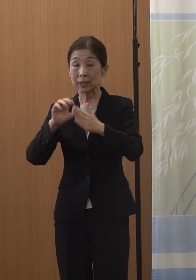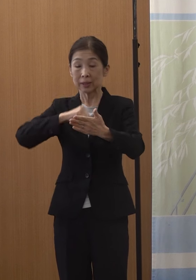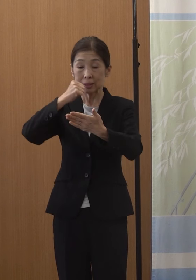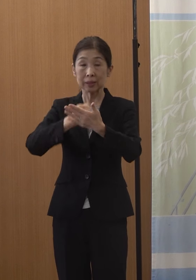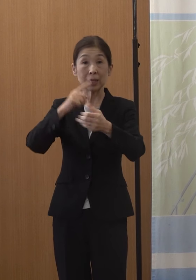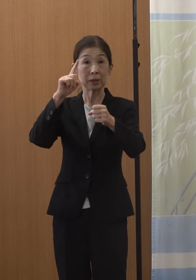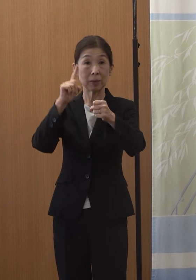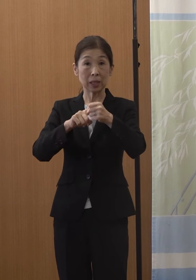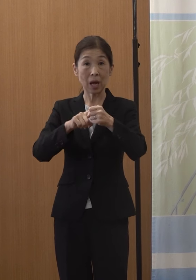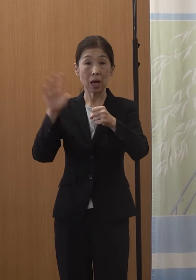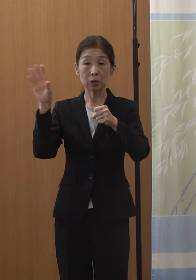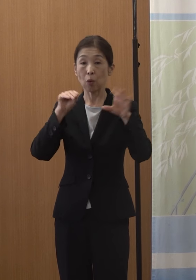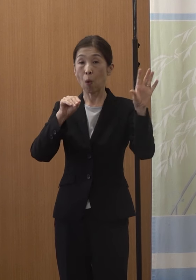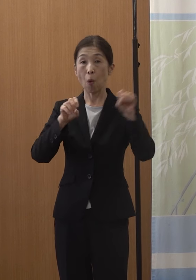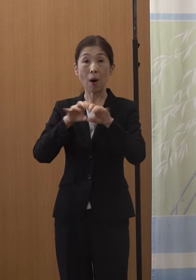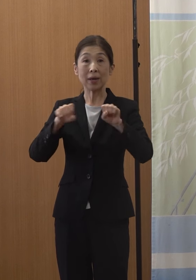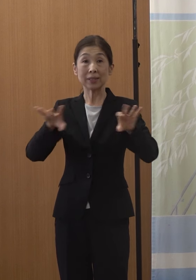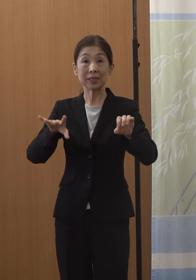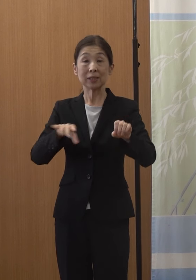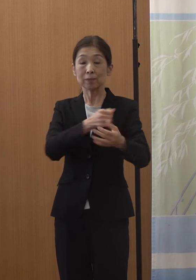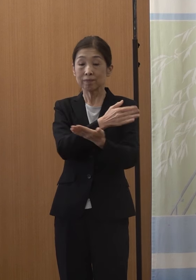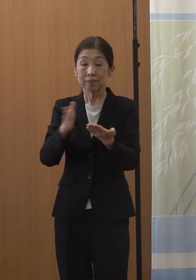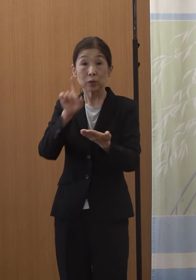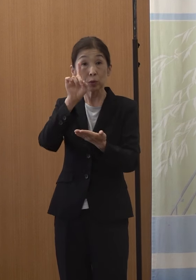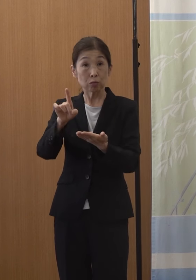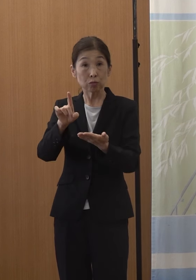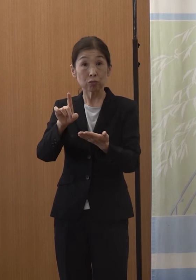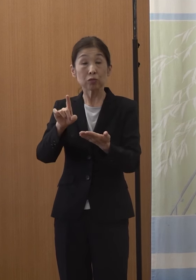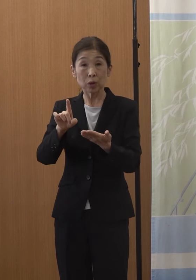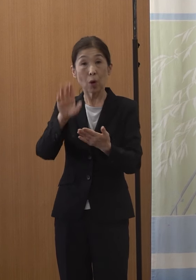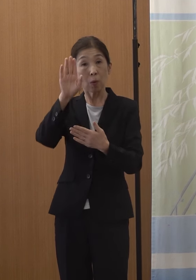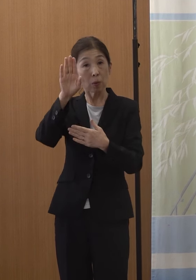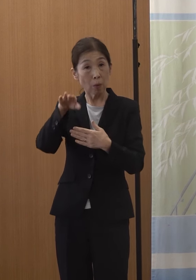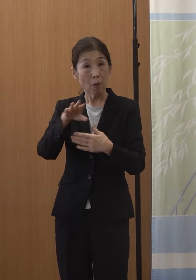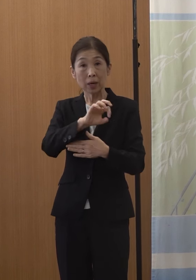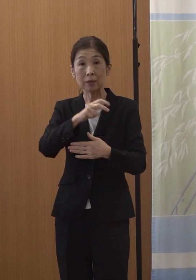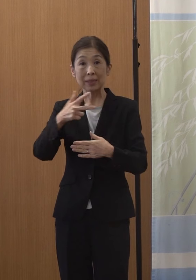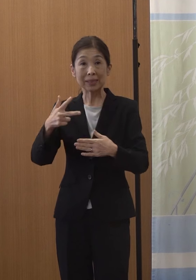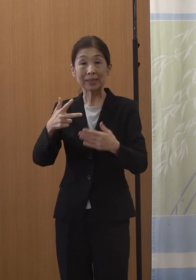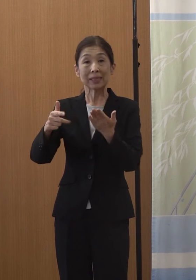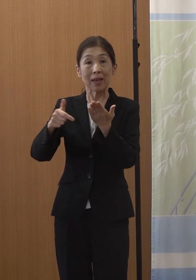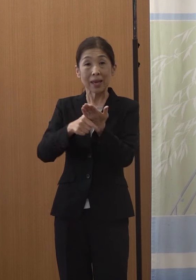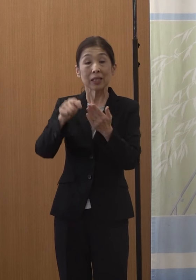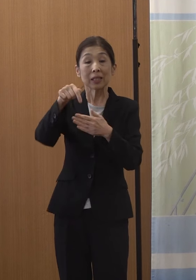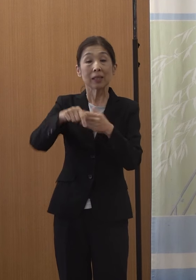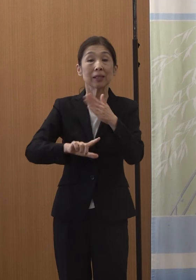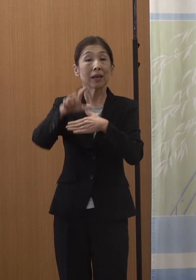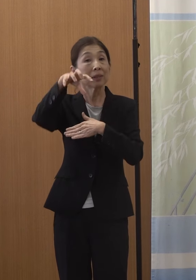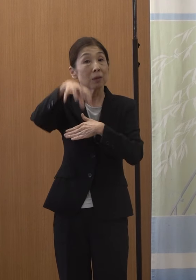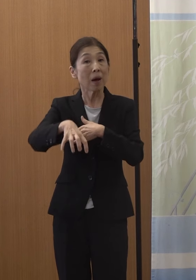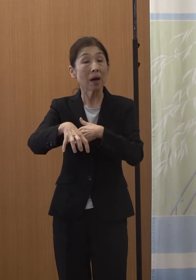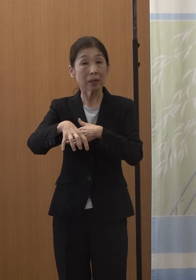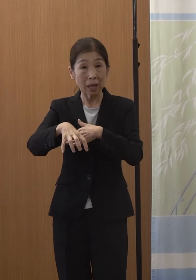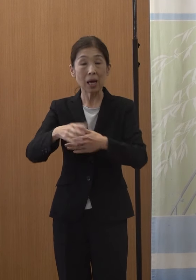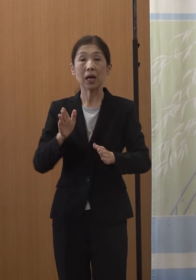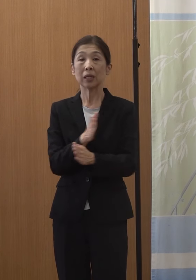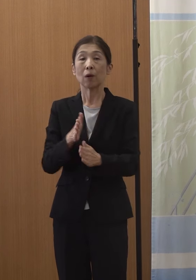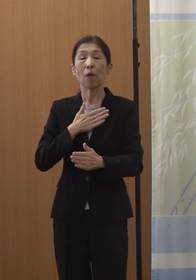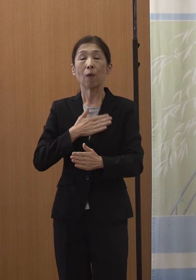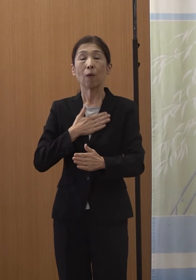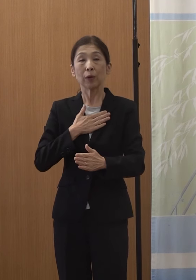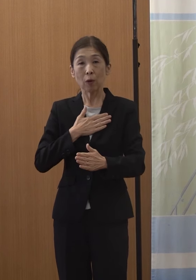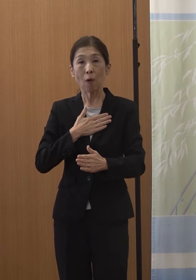た情報発信の一環として、今週末から金沢駅東広場に憩いの空間木の場